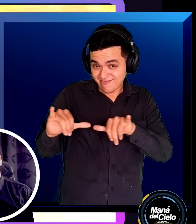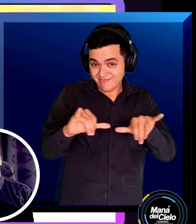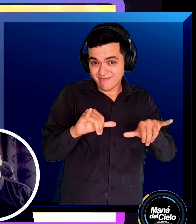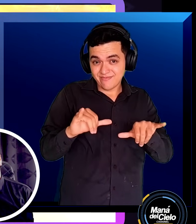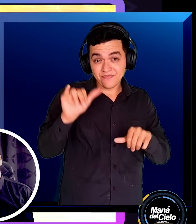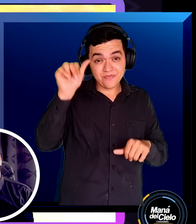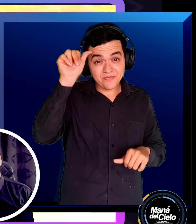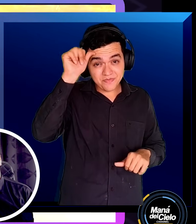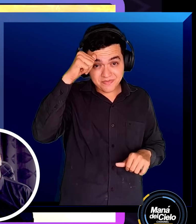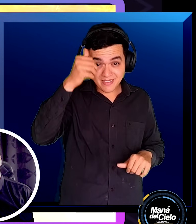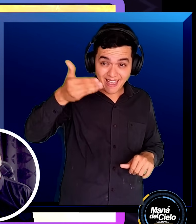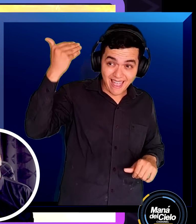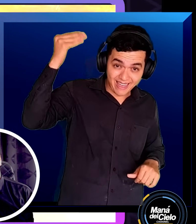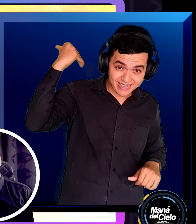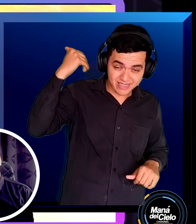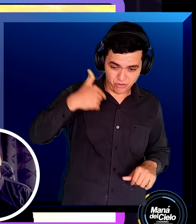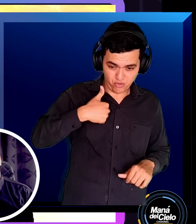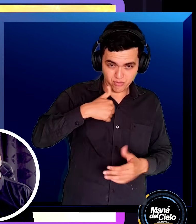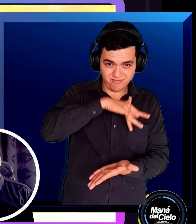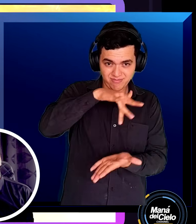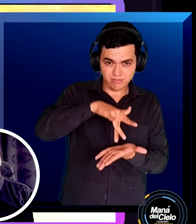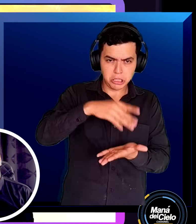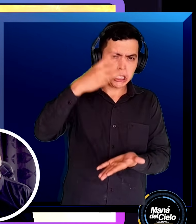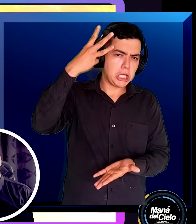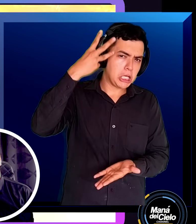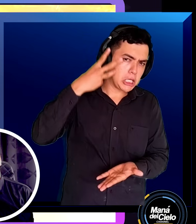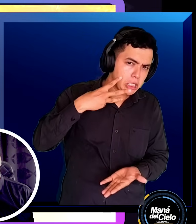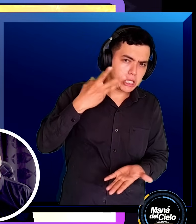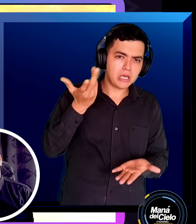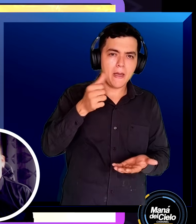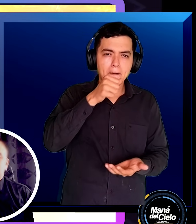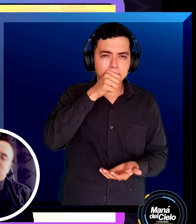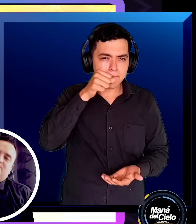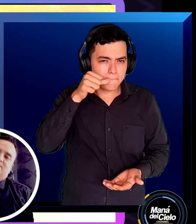yo tenía todavía muchas fuerzas, muchas.